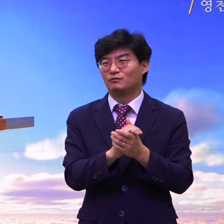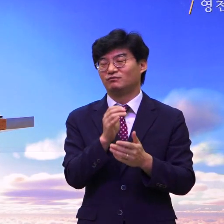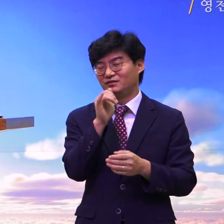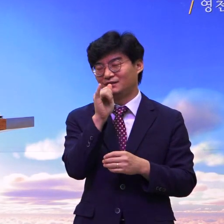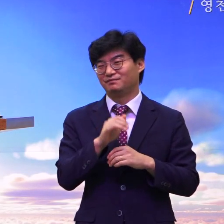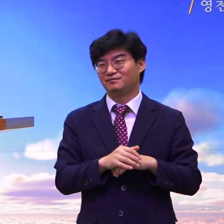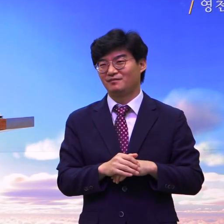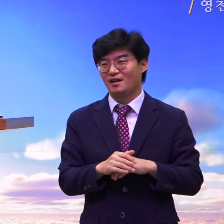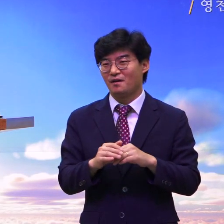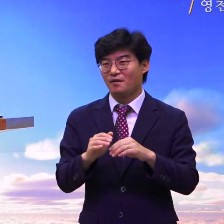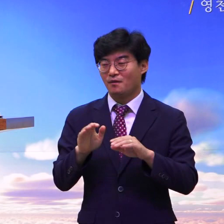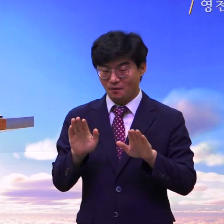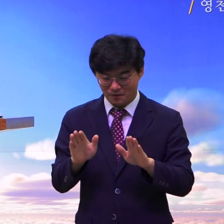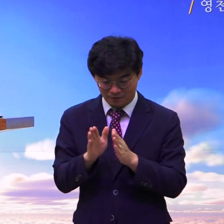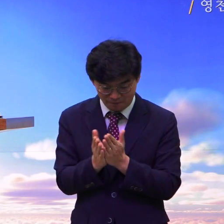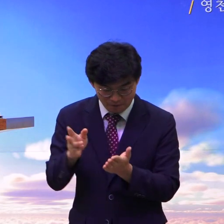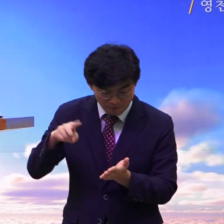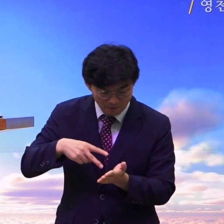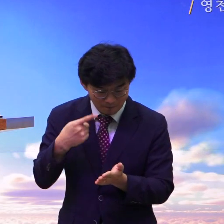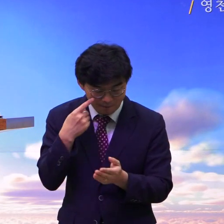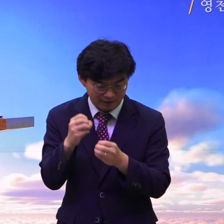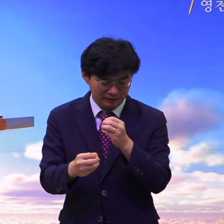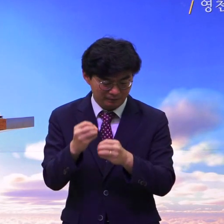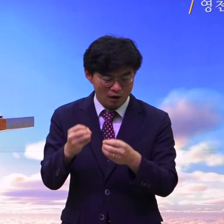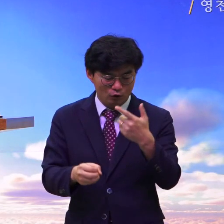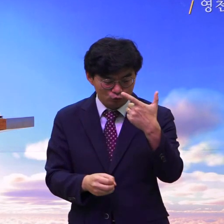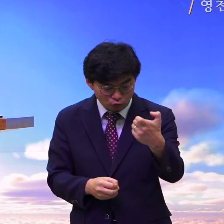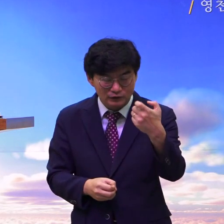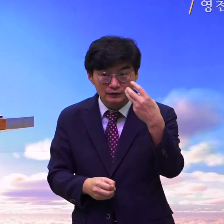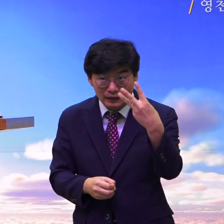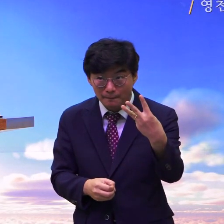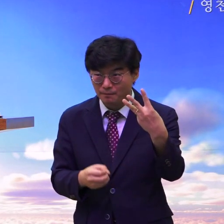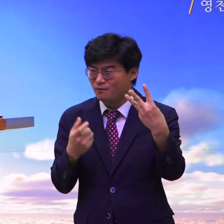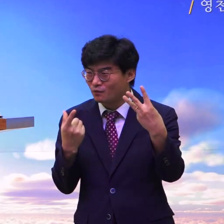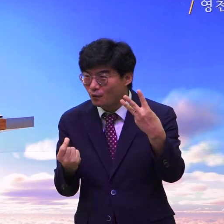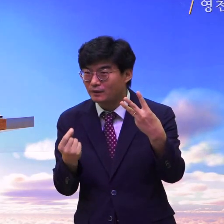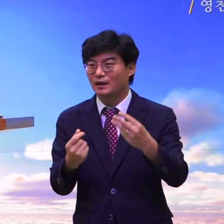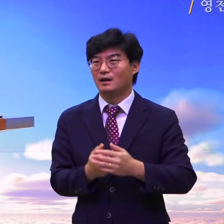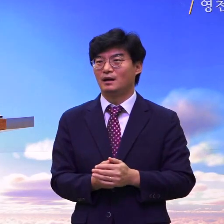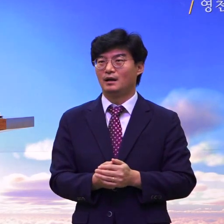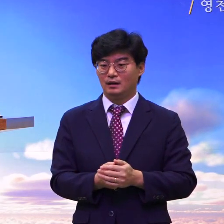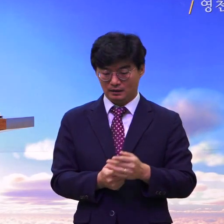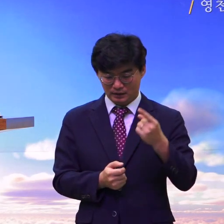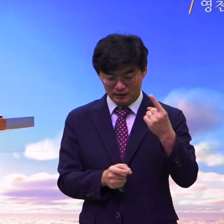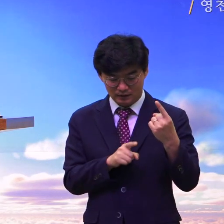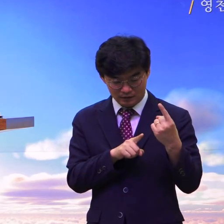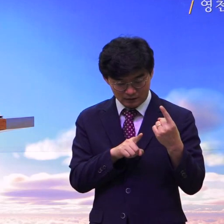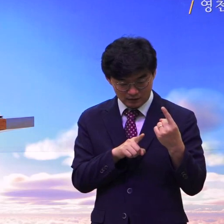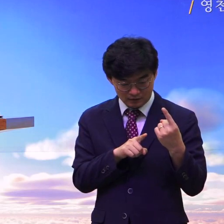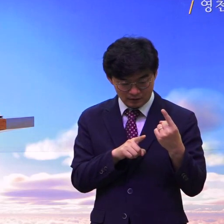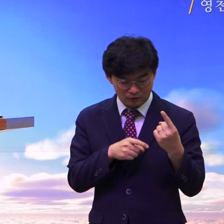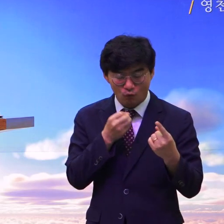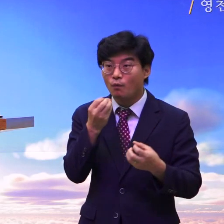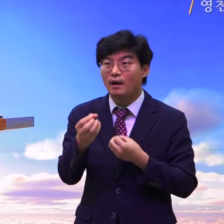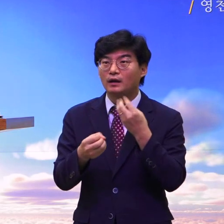오늘 우리가 읽는 본문 시편 63편도 이렇게 시작됩니다. 1절에서 이렇게 다윗은